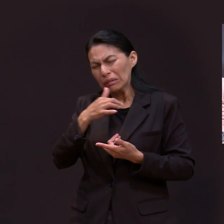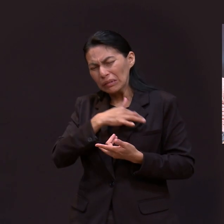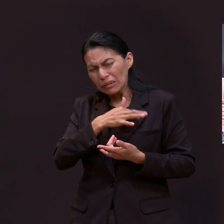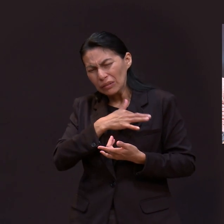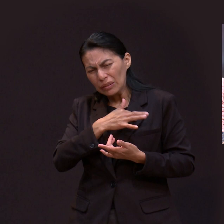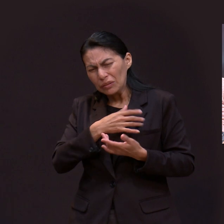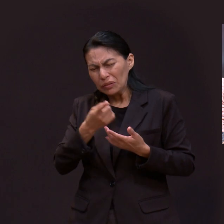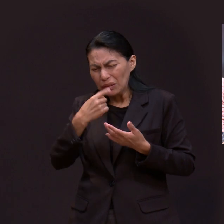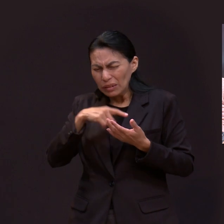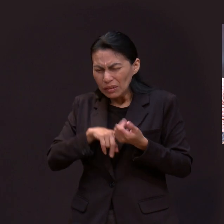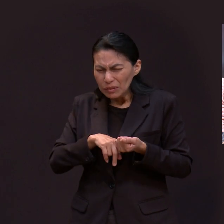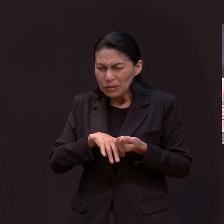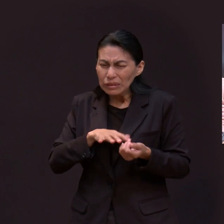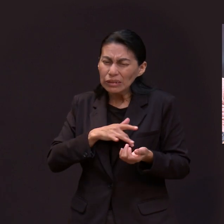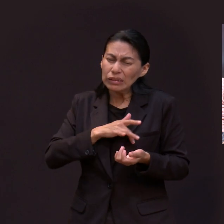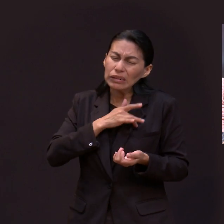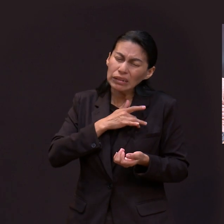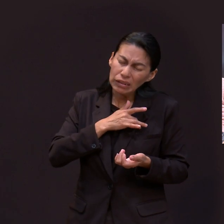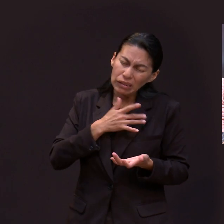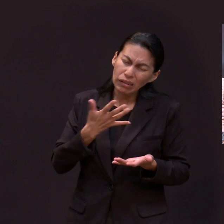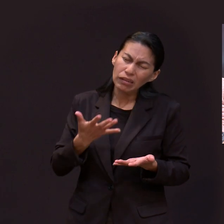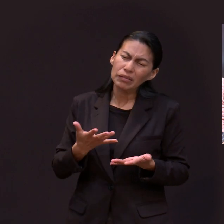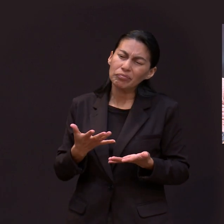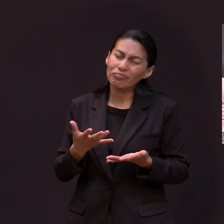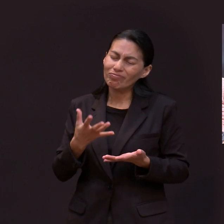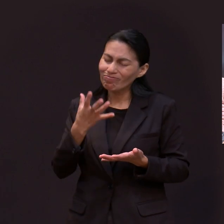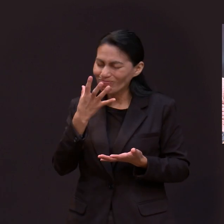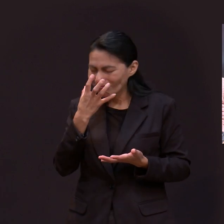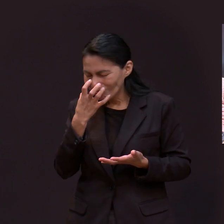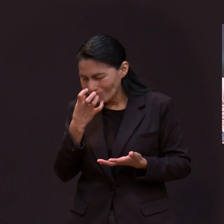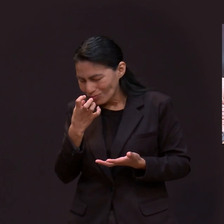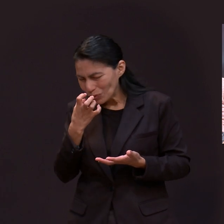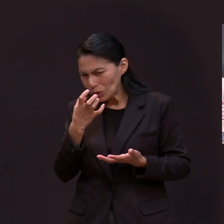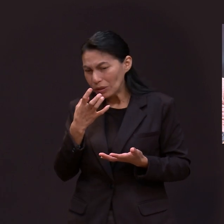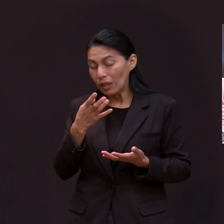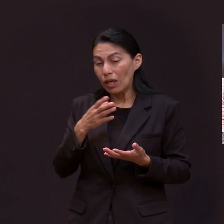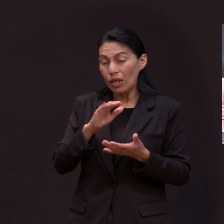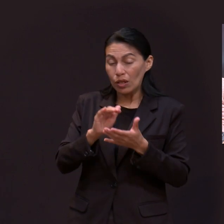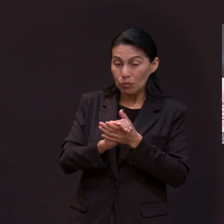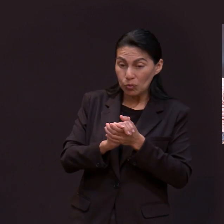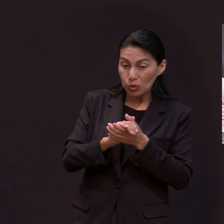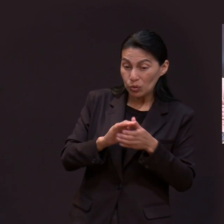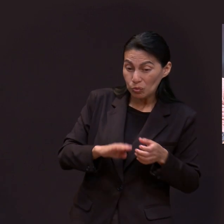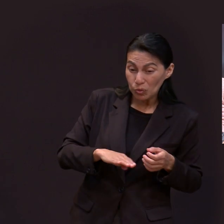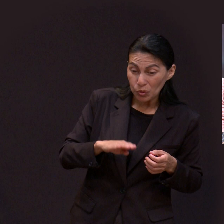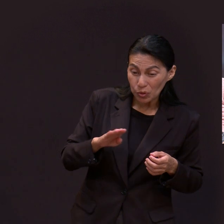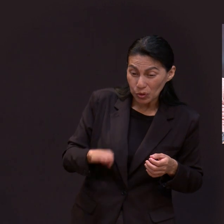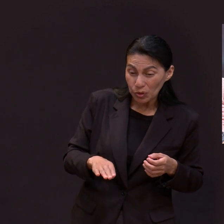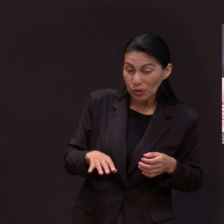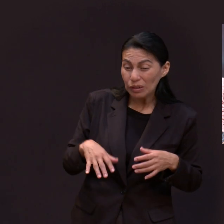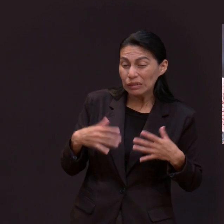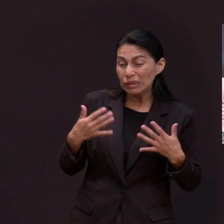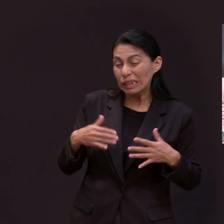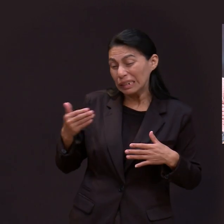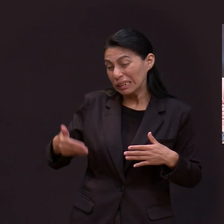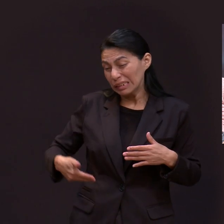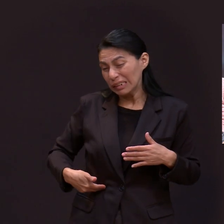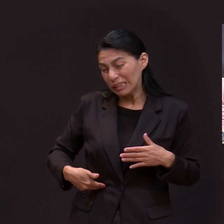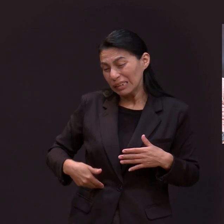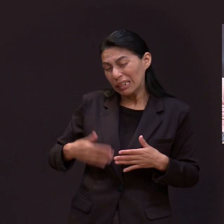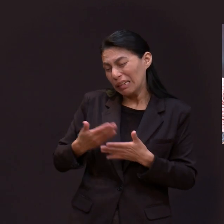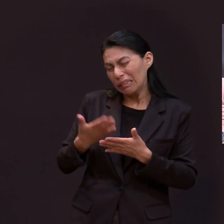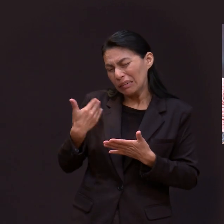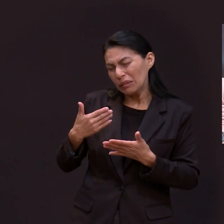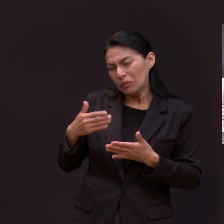su el deseo de su corazón lo que que se sentía triste había muerto su esposo en un